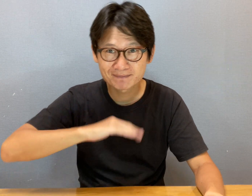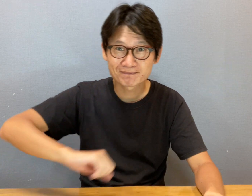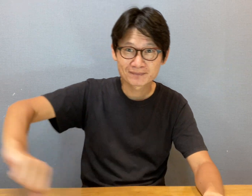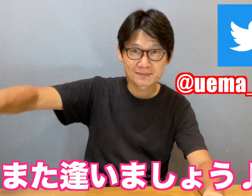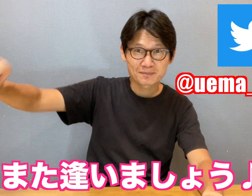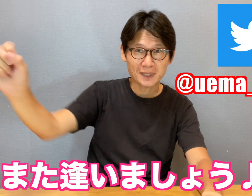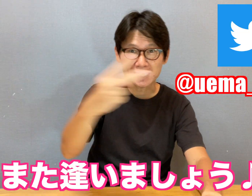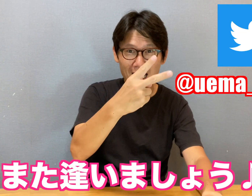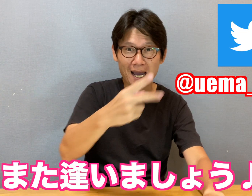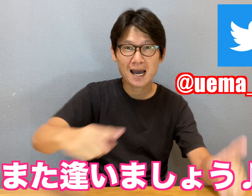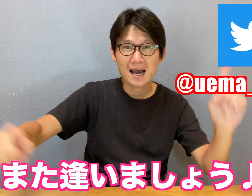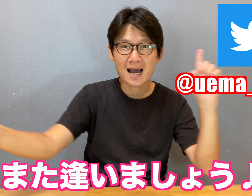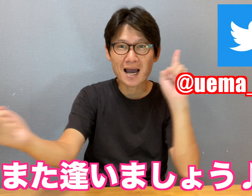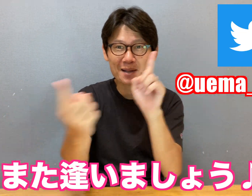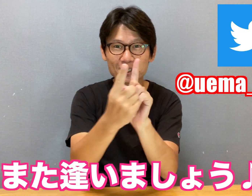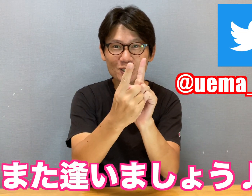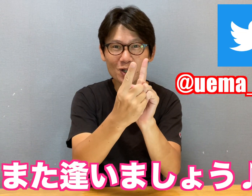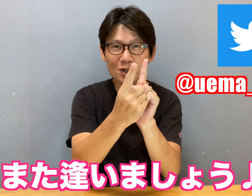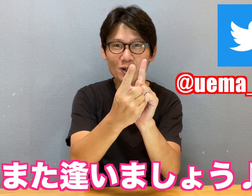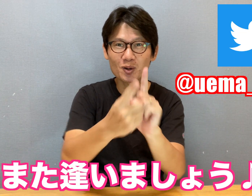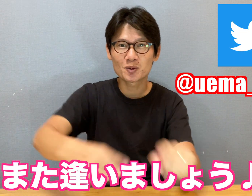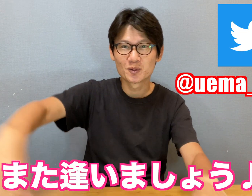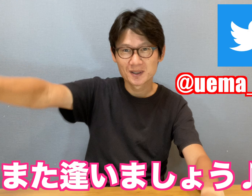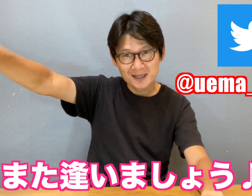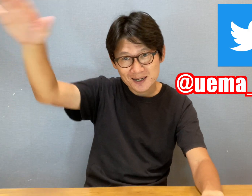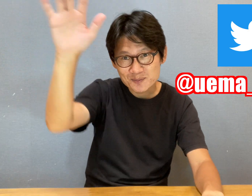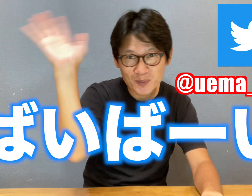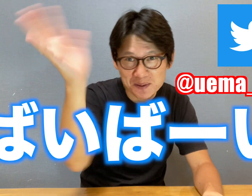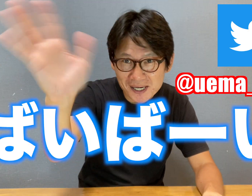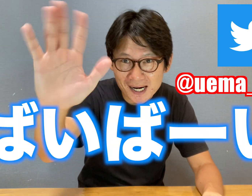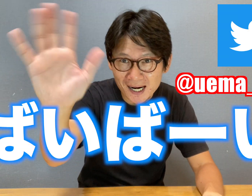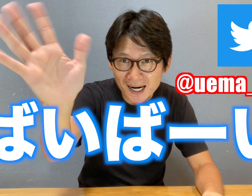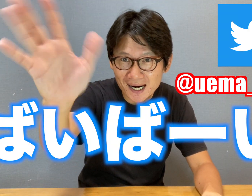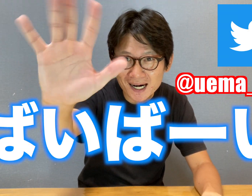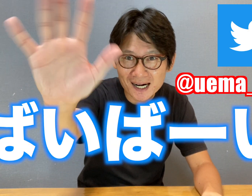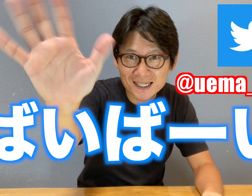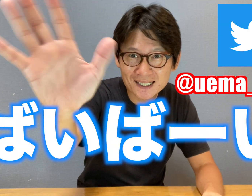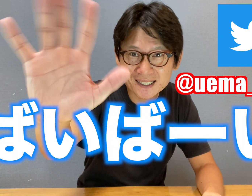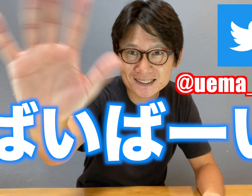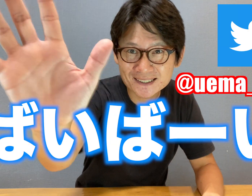また会いましょう。バイバーイ。